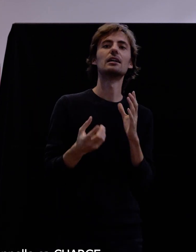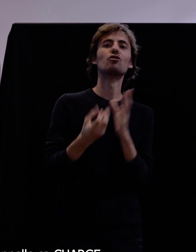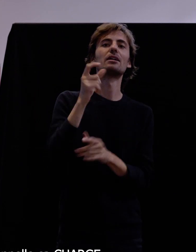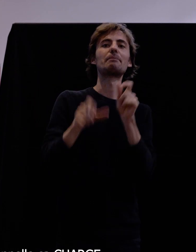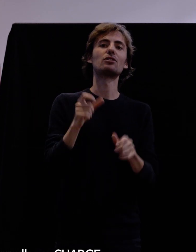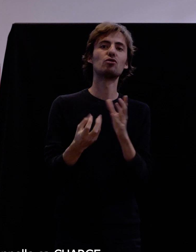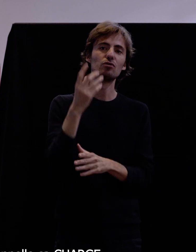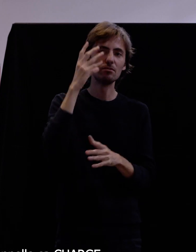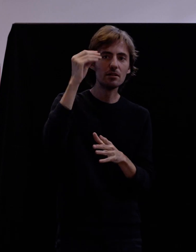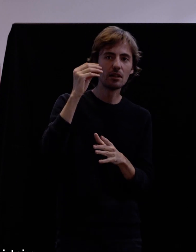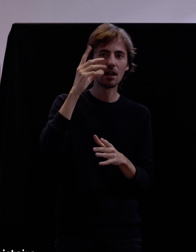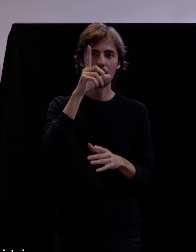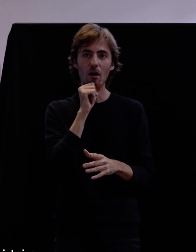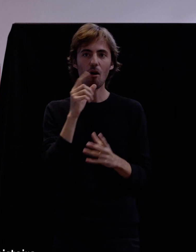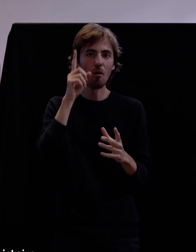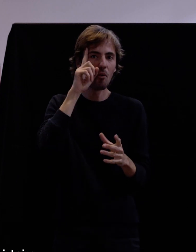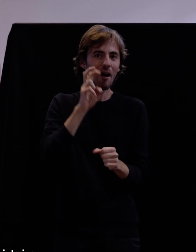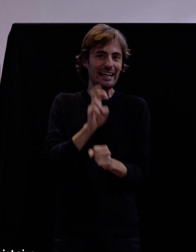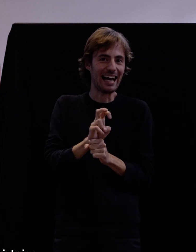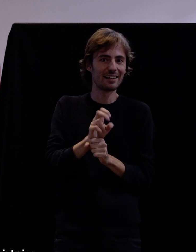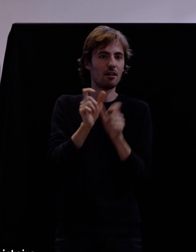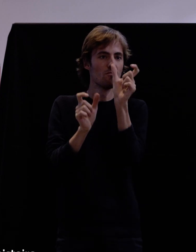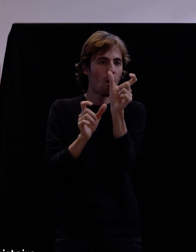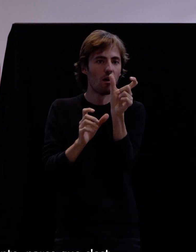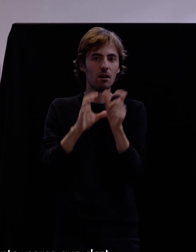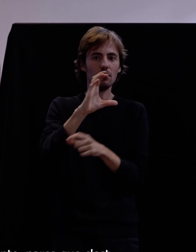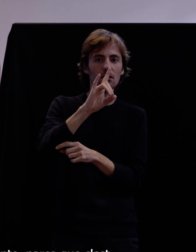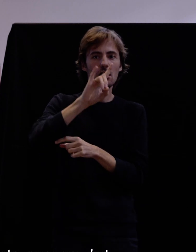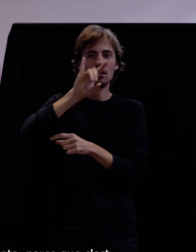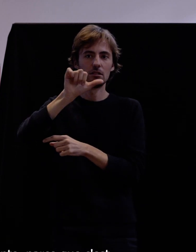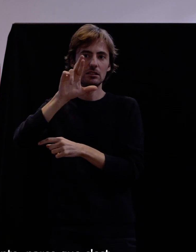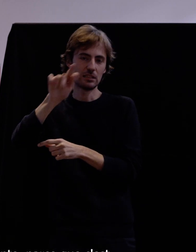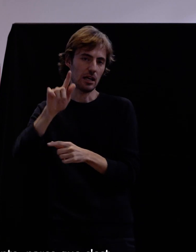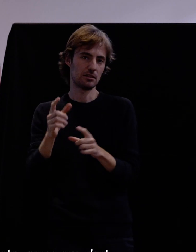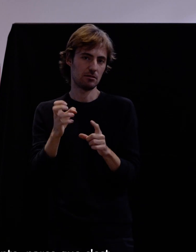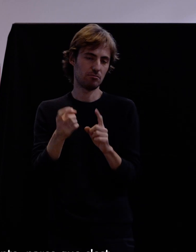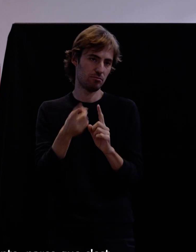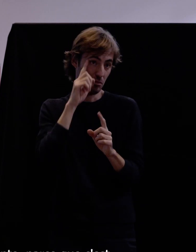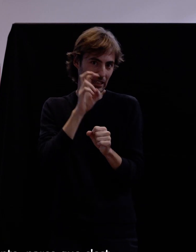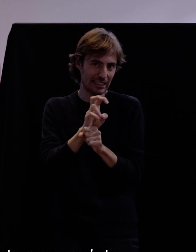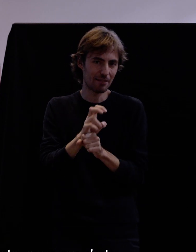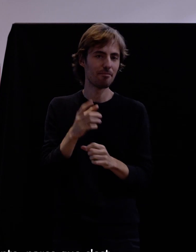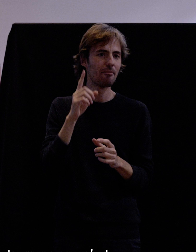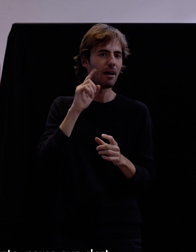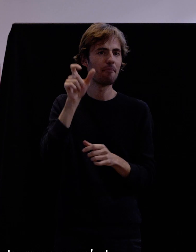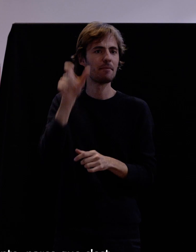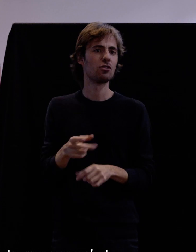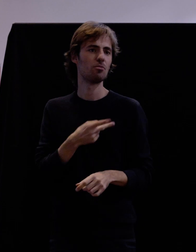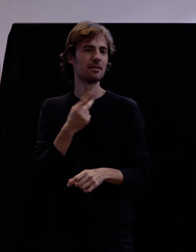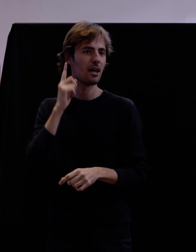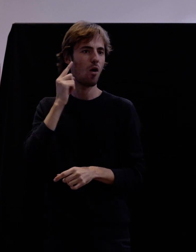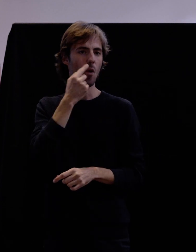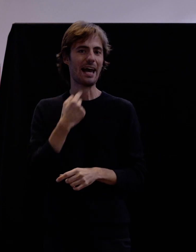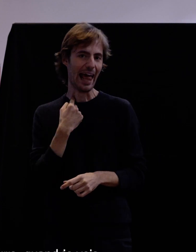et pourquoi est-ce qu'on garde ce mot, parce que la mémoire de l'histoire, elle est quand même importante, puisque c'est un ORL qui a maintenant 30